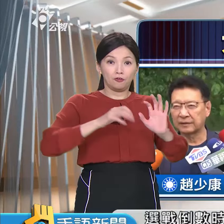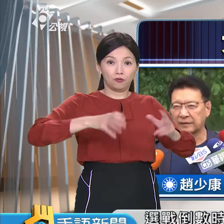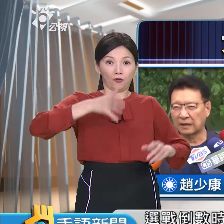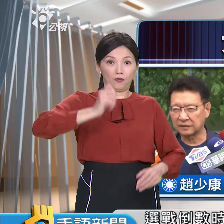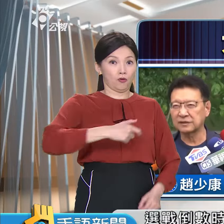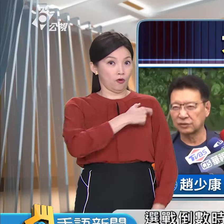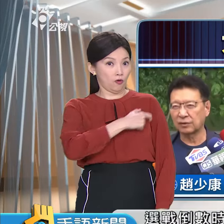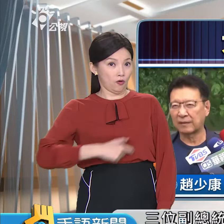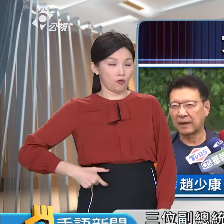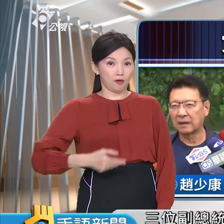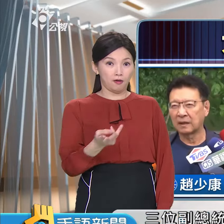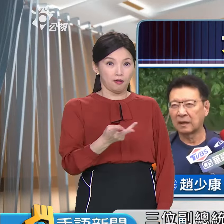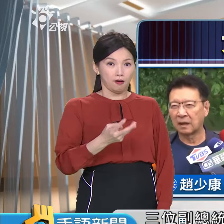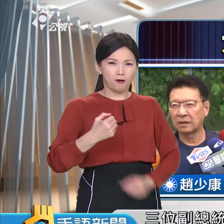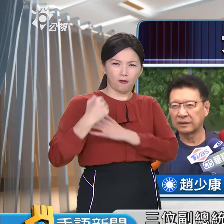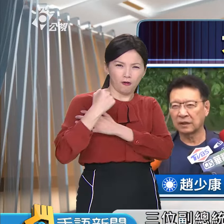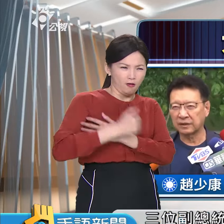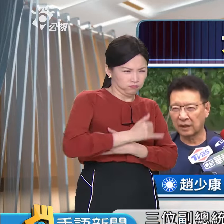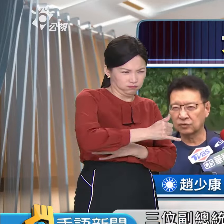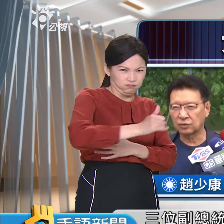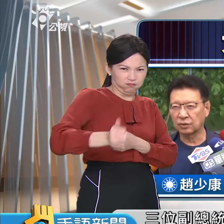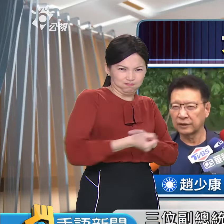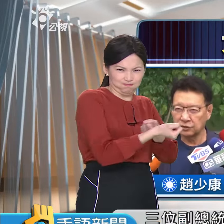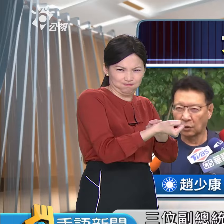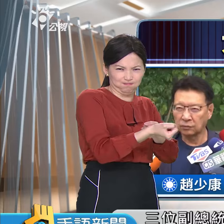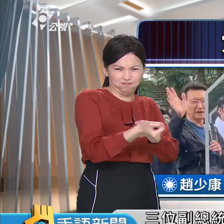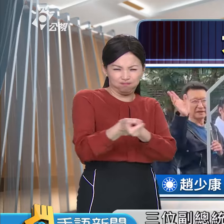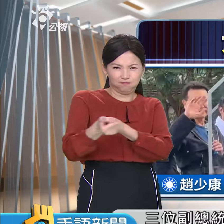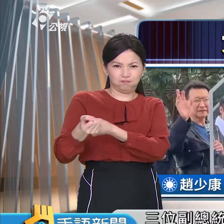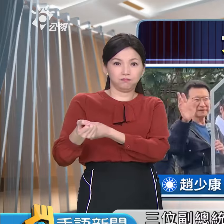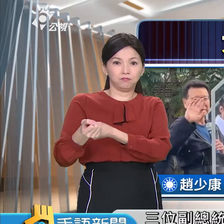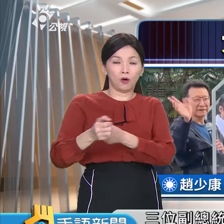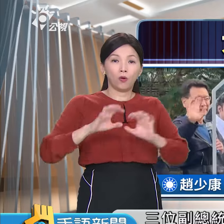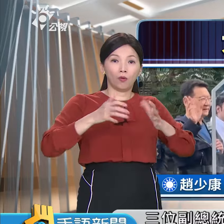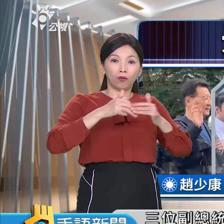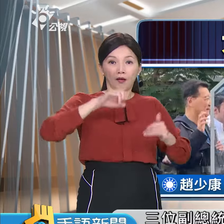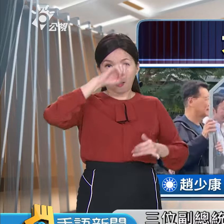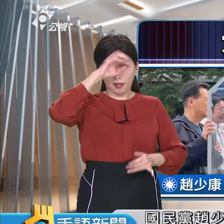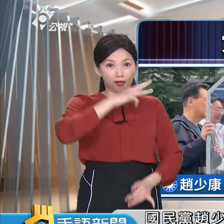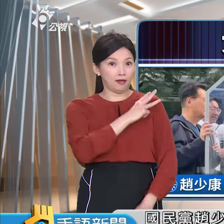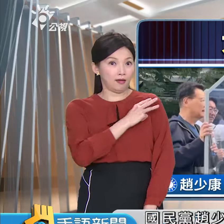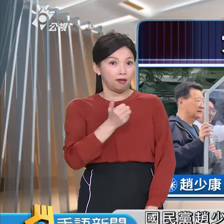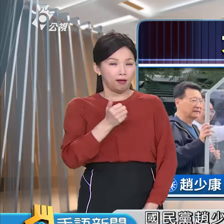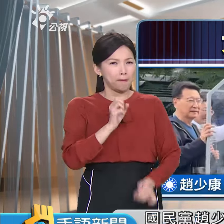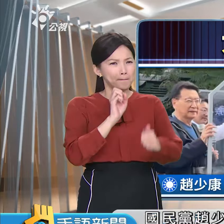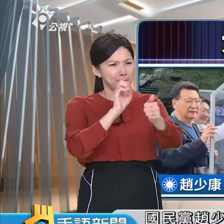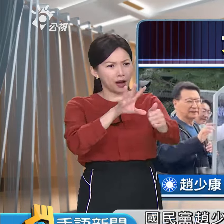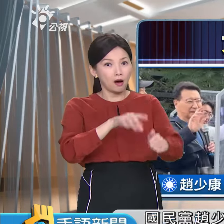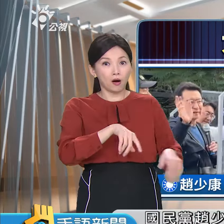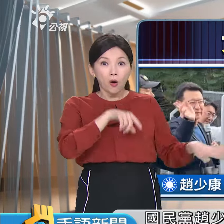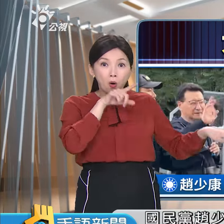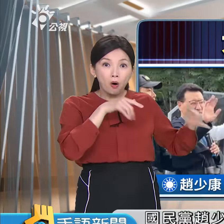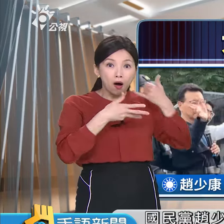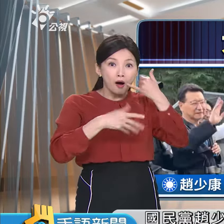刻，三位副总统候选人也全力出击。国民党赵少康向郭台铭喊